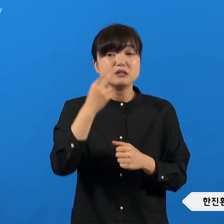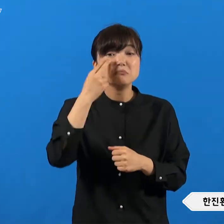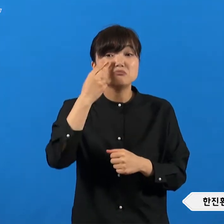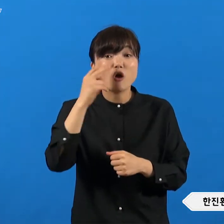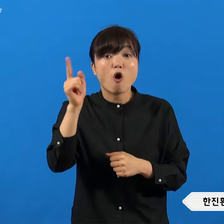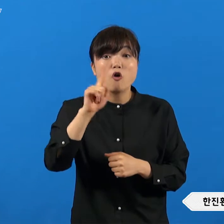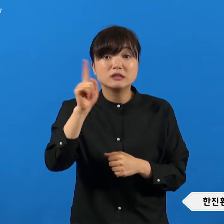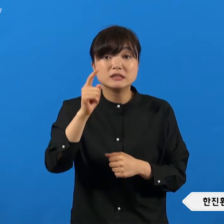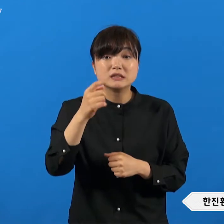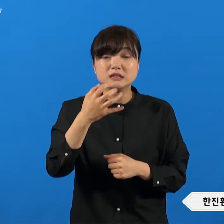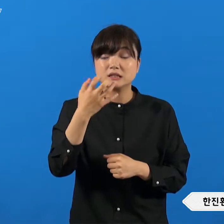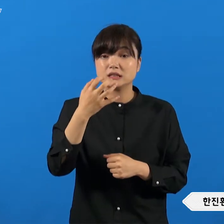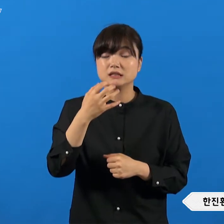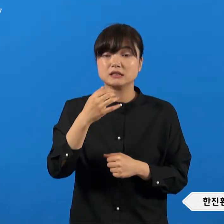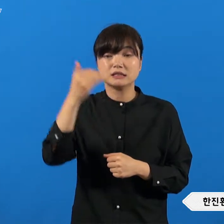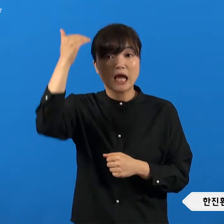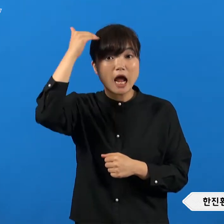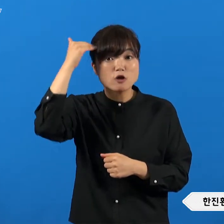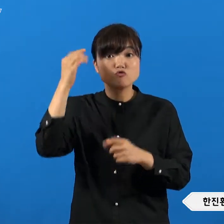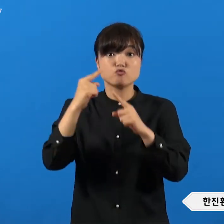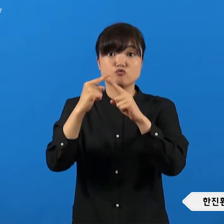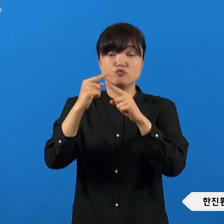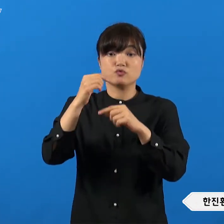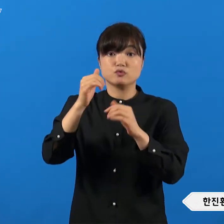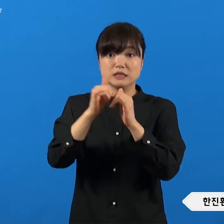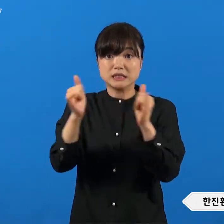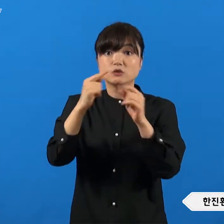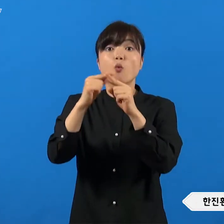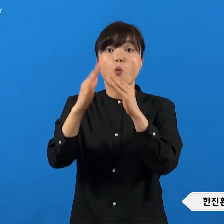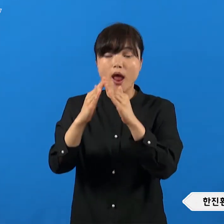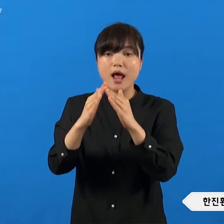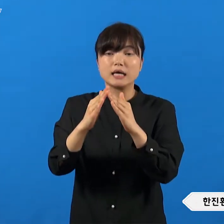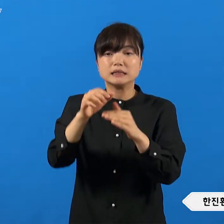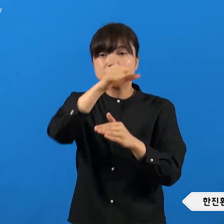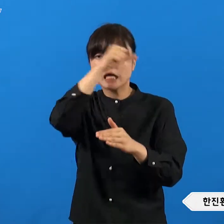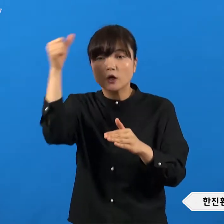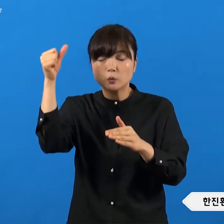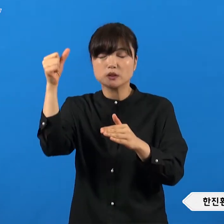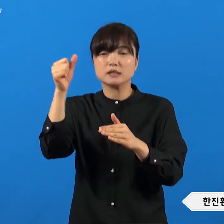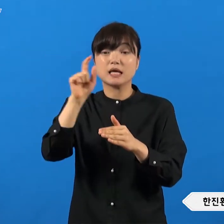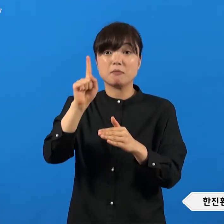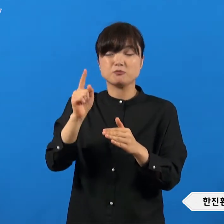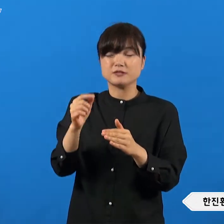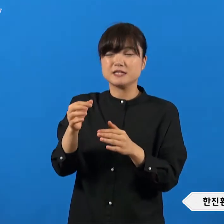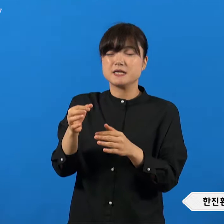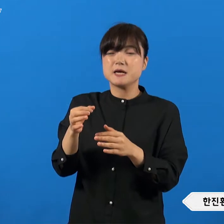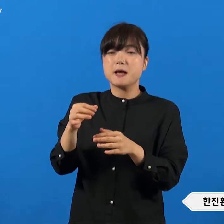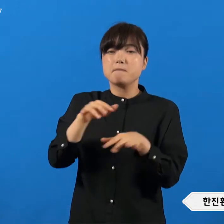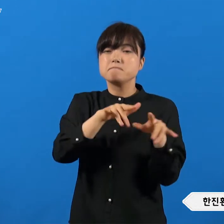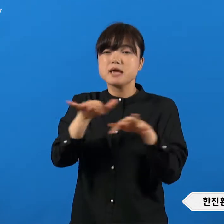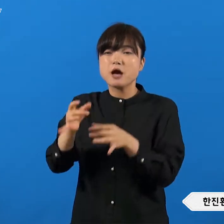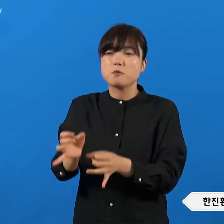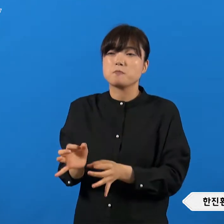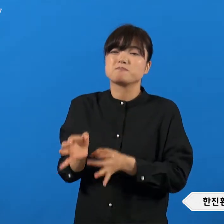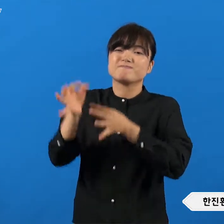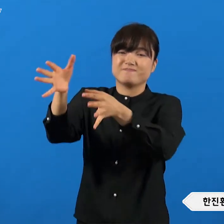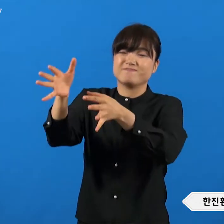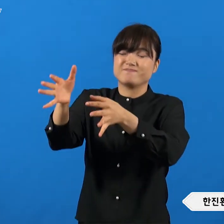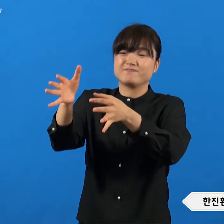미국의 어느 한인교회 장로님 한 분이 교회 피아노를 바쳤습니다. 그 피아노를